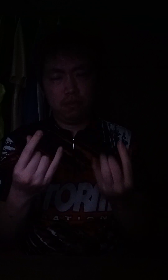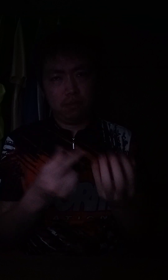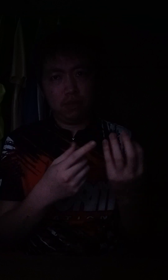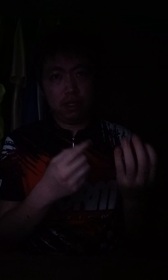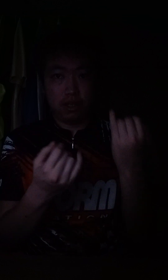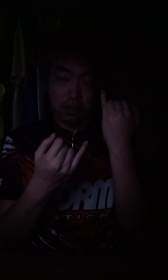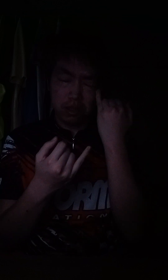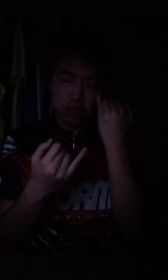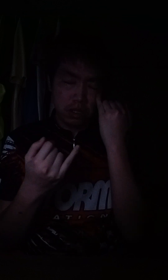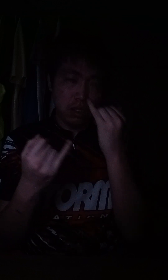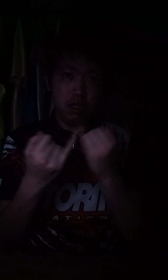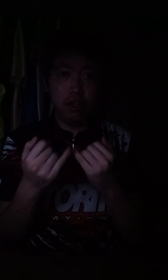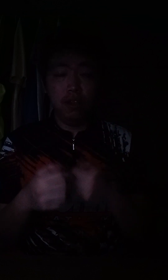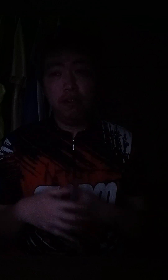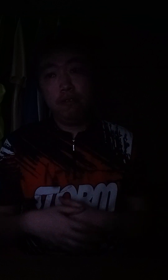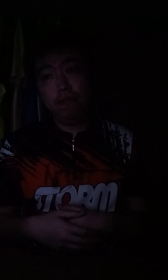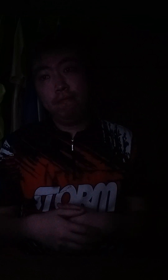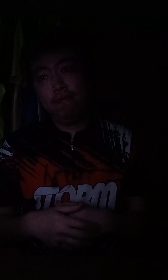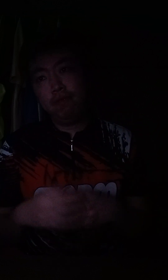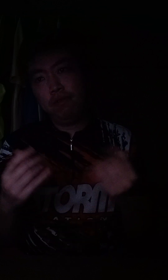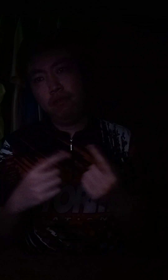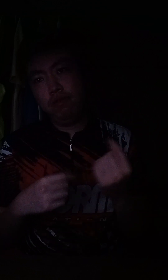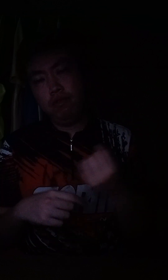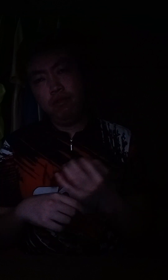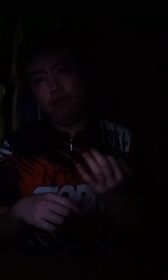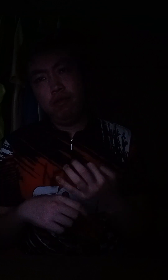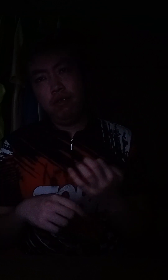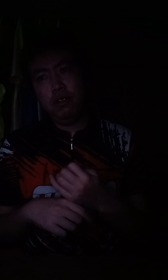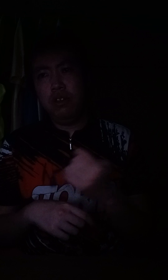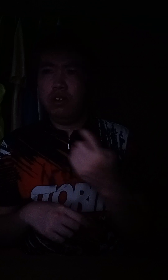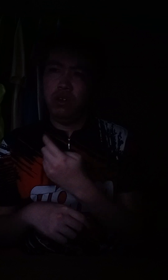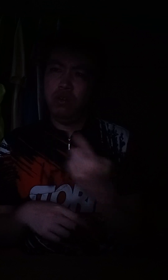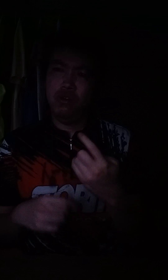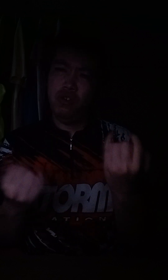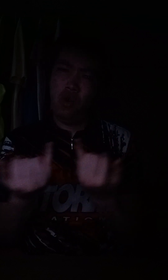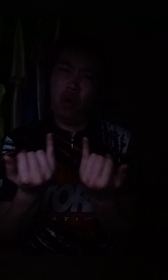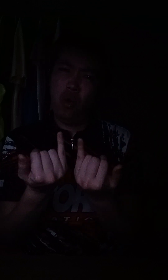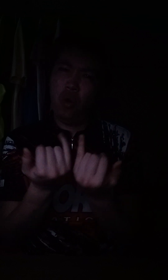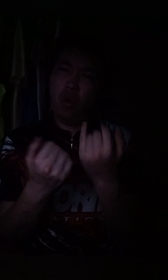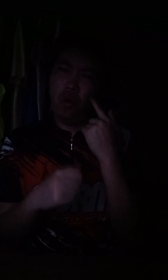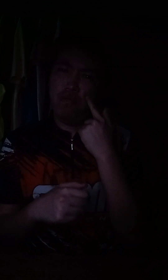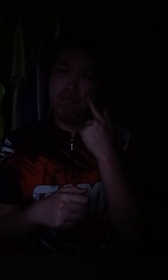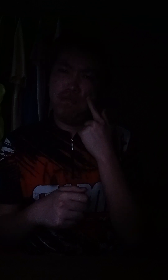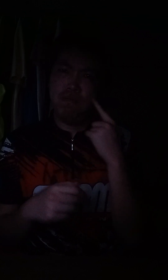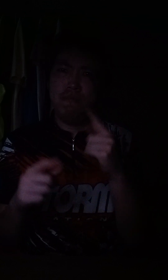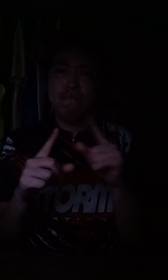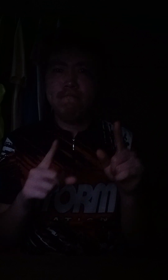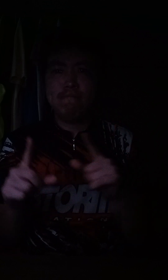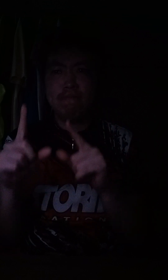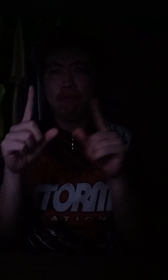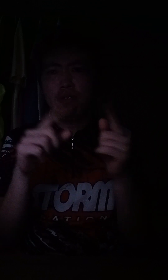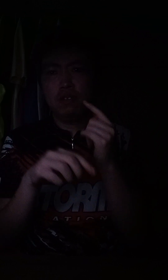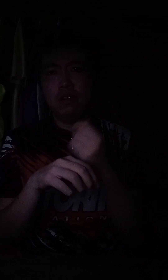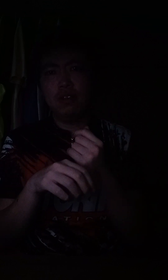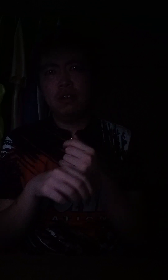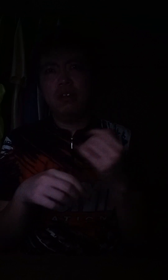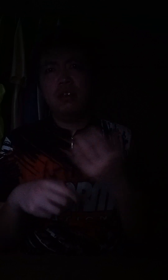함께 있어줄 텐데 자신마저 없으면 현수는 어째하나. 어린 손자 생각에 가슴이 아립니다.